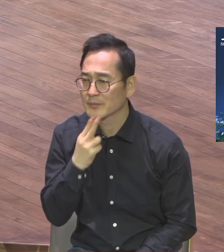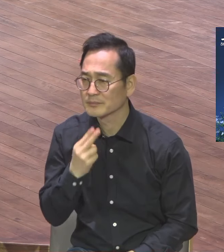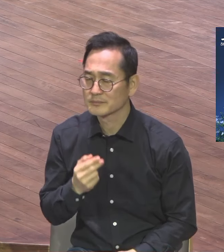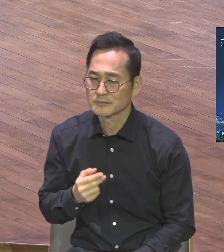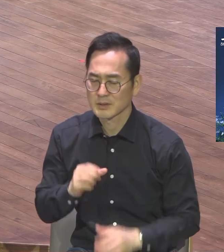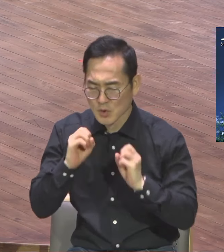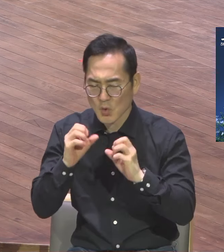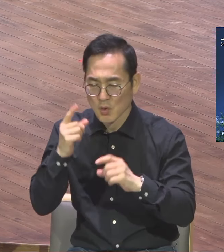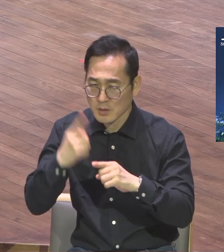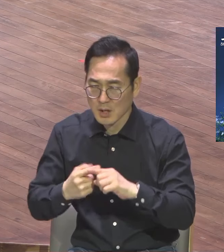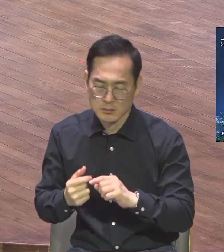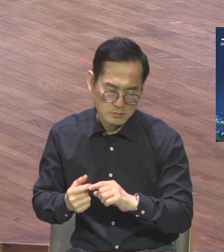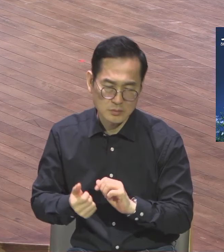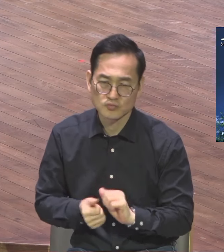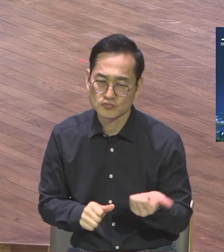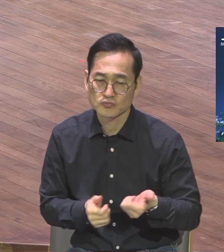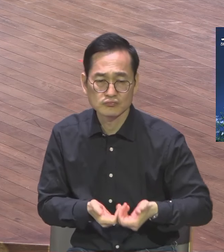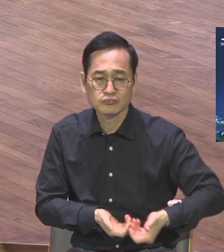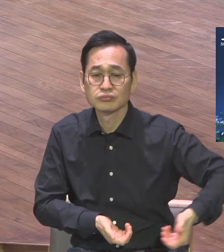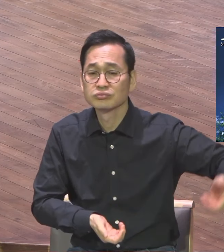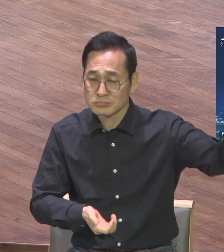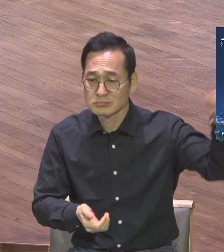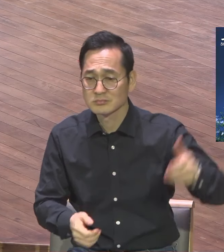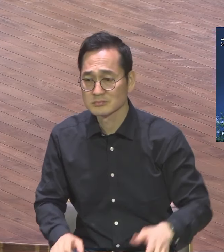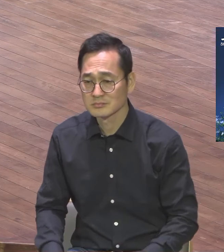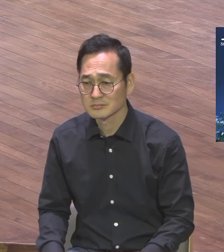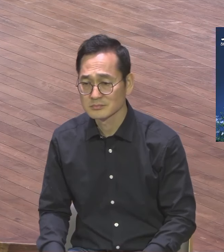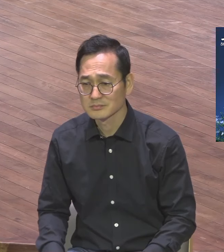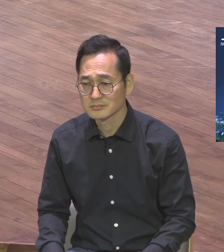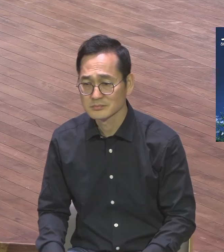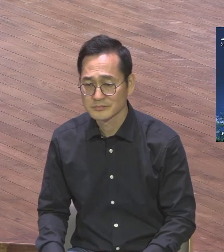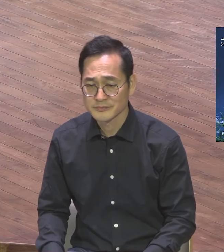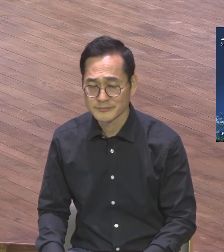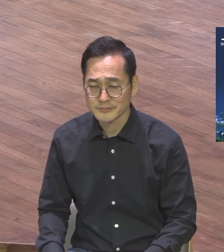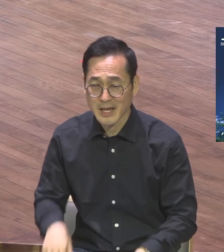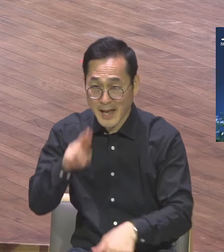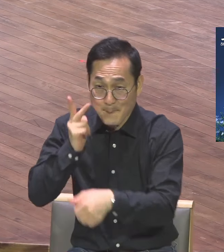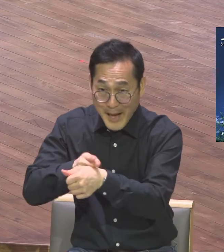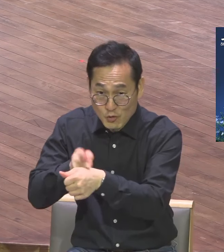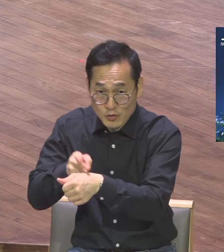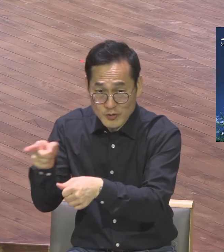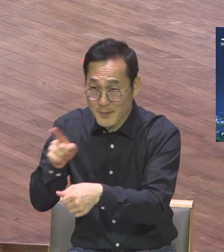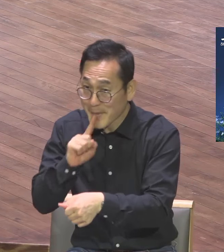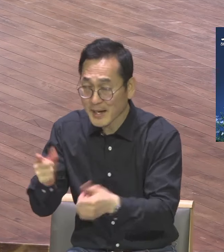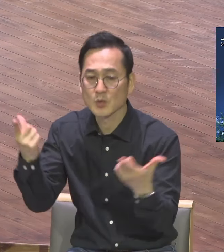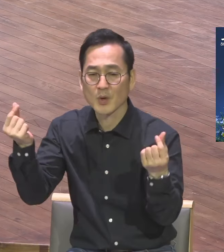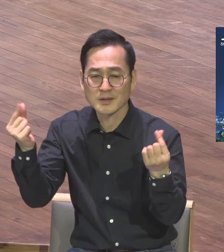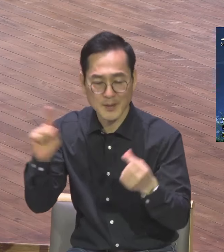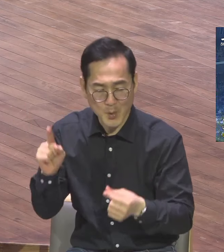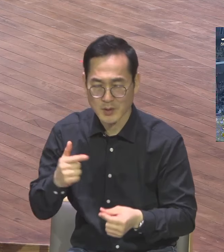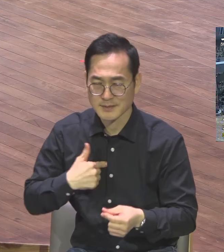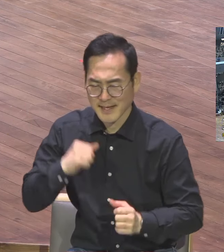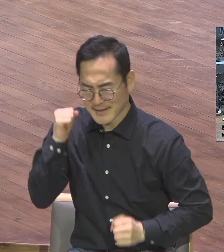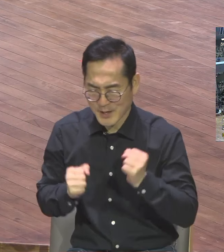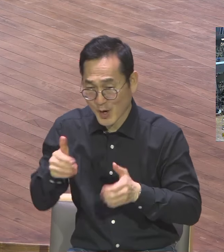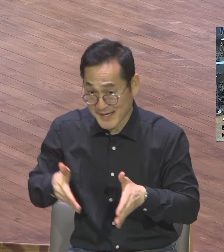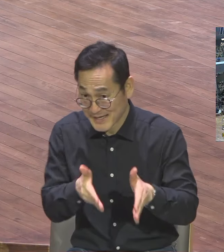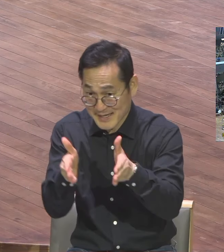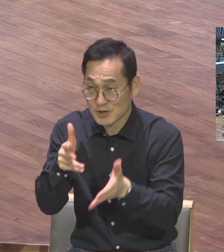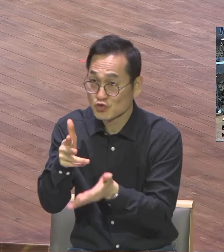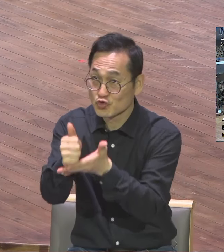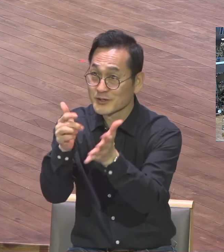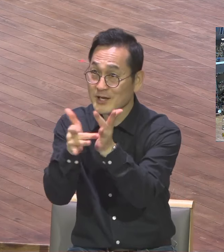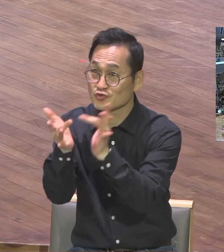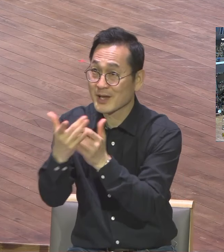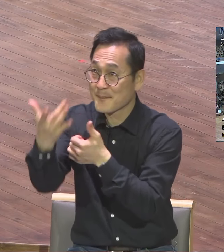정말 사도 바울이 가졌던 사도행전 20장 24절의 고백과 똑같지요. 내가 달려갈 길과 주의